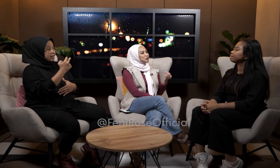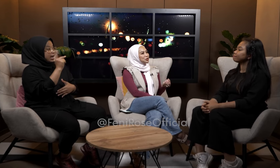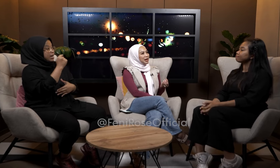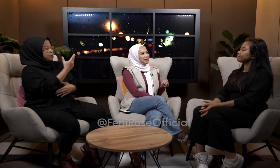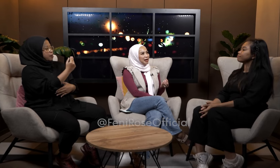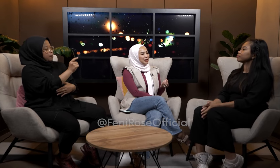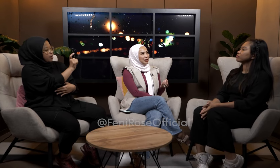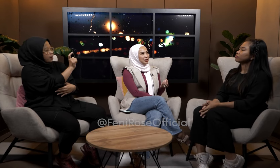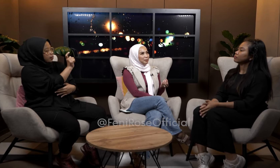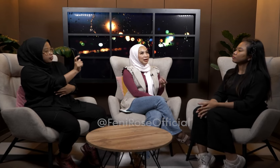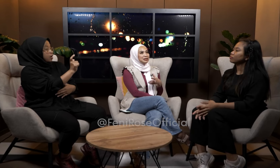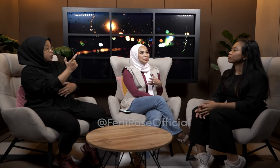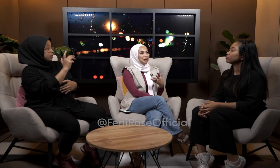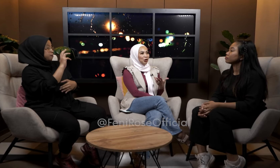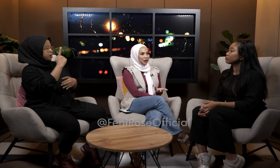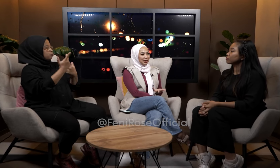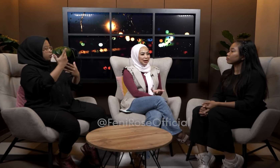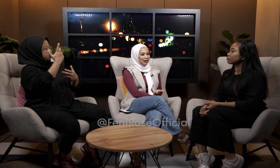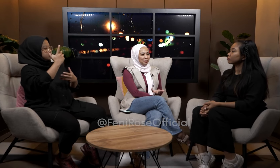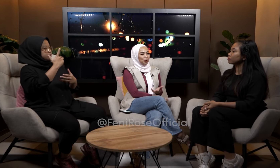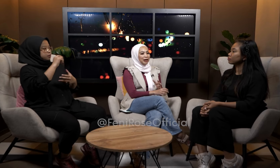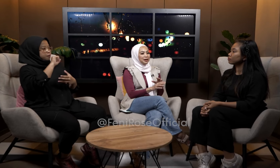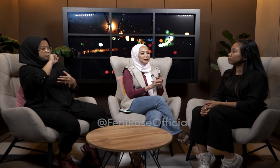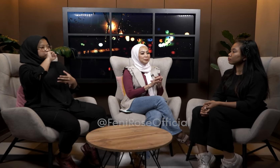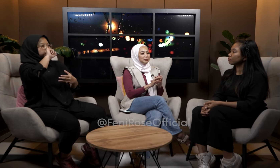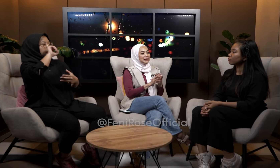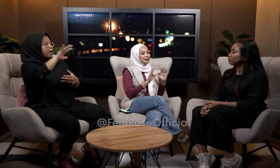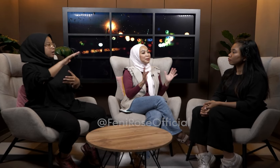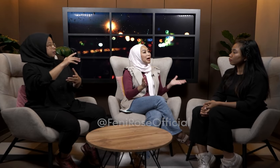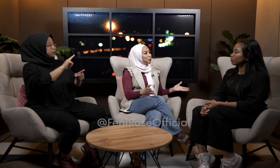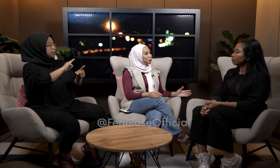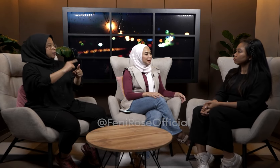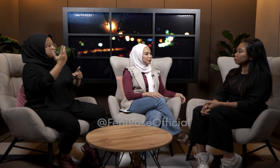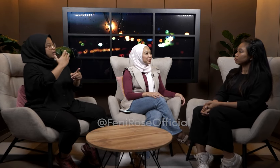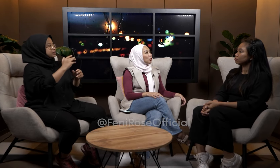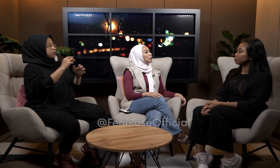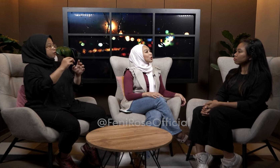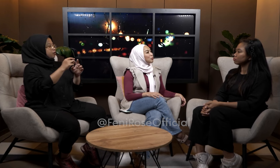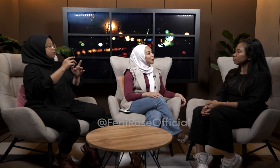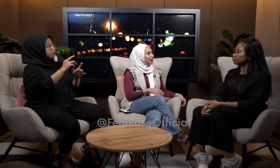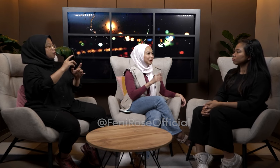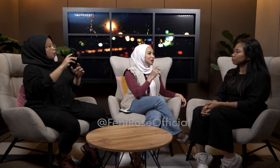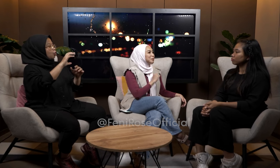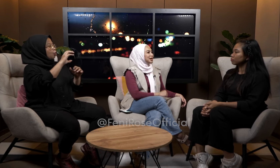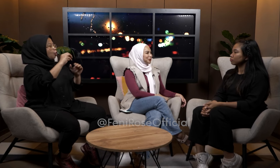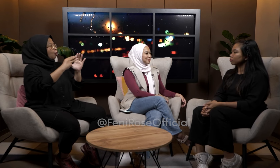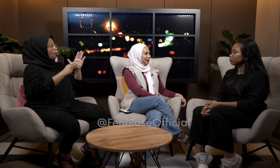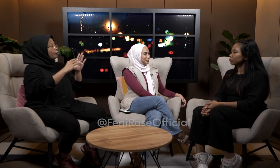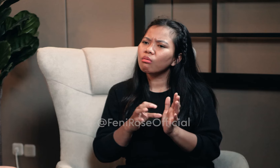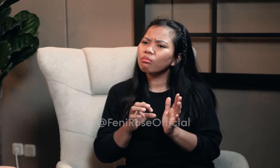juga yang kemarin sempat terlontar yang bukan bahasa yang baku Ya seperti omon-omon Nah itu gimana tuh